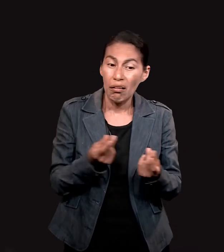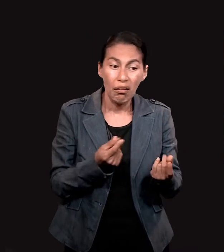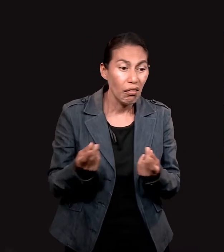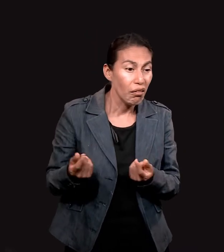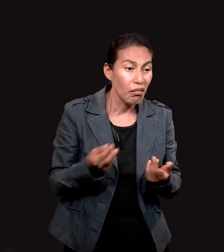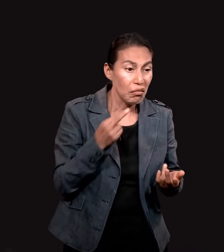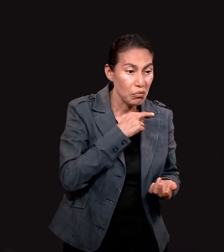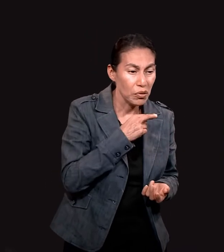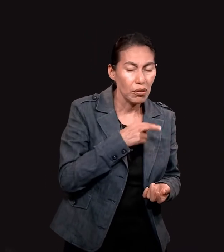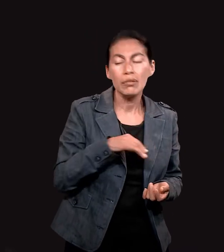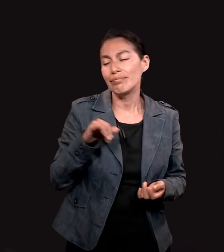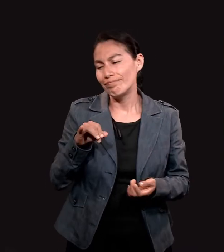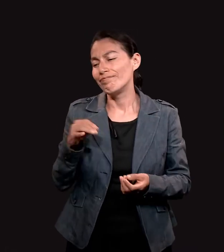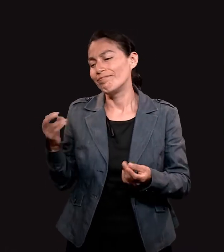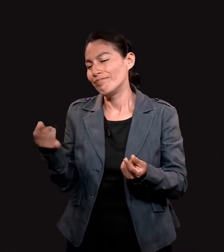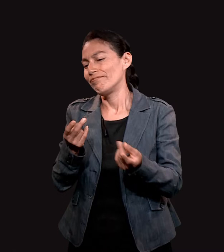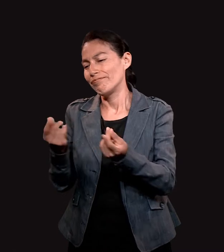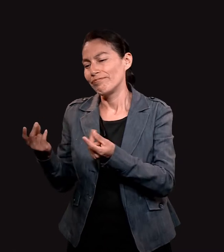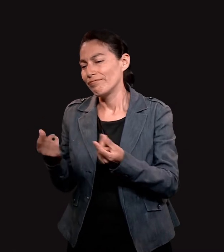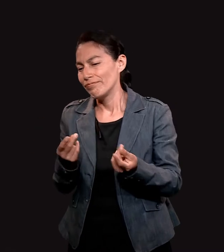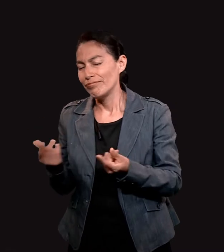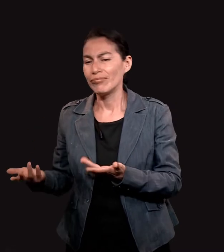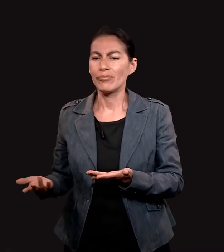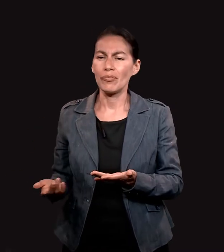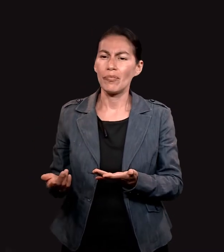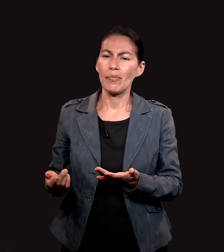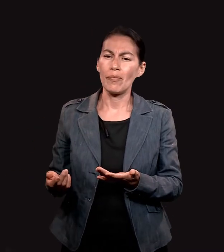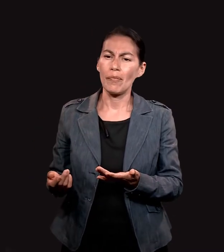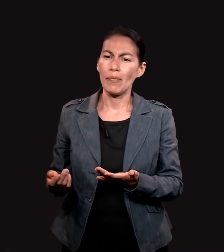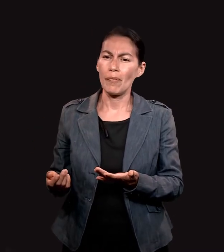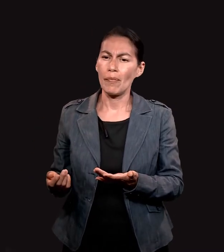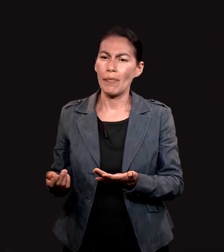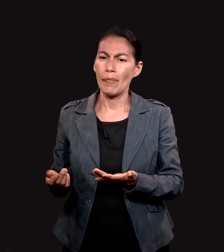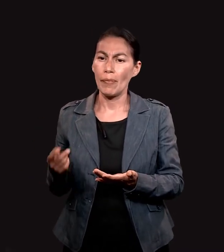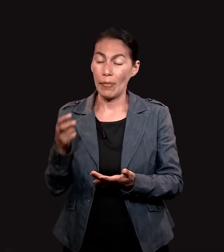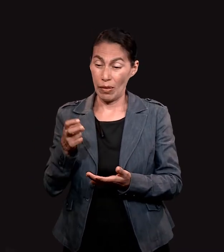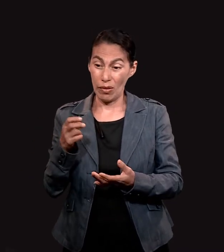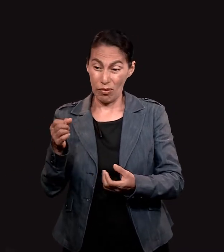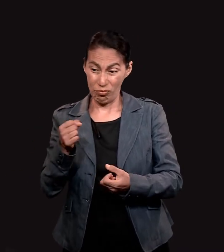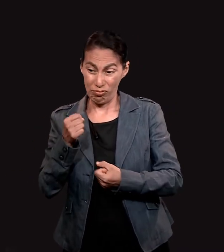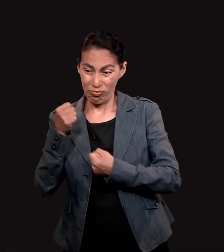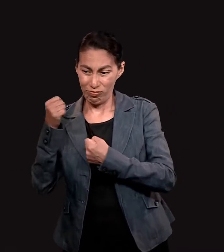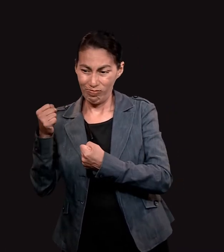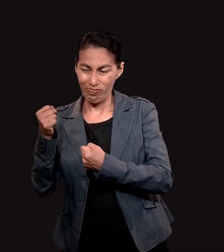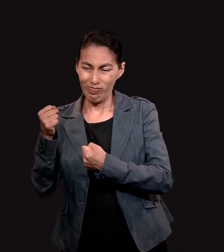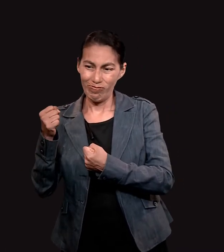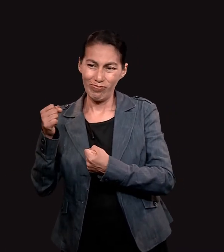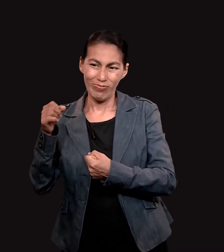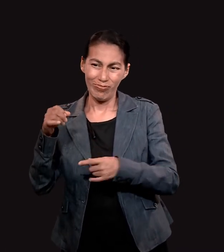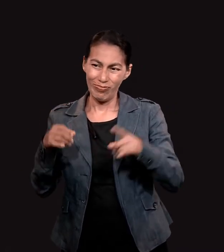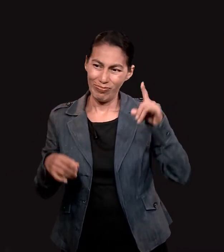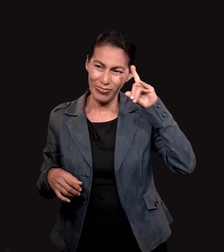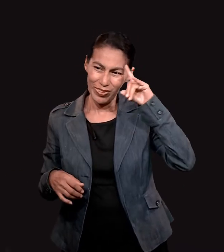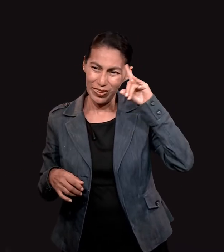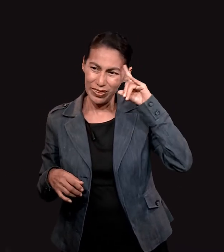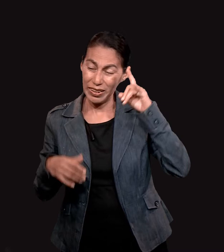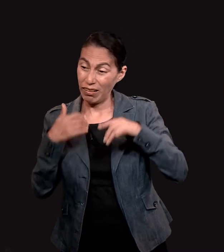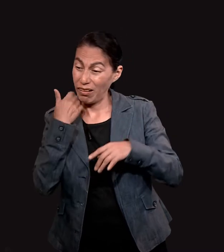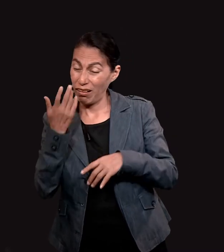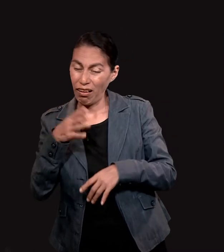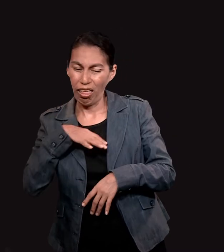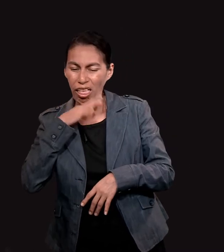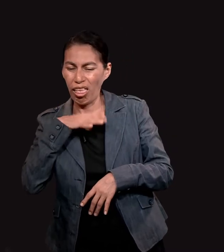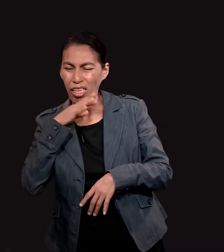Quizás por eso mismo que andamos en los afanes. ¿Verdad? Los afanes de la vida. Y por como es un arma muy poderosa, yo creo que